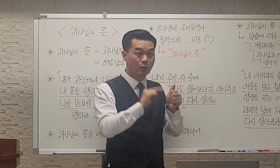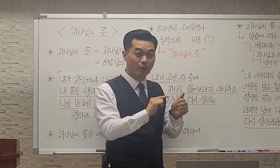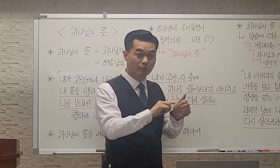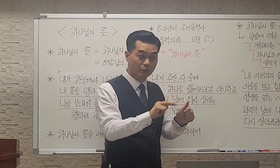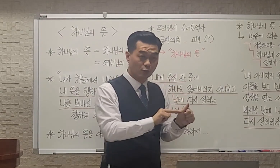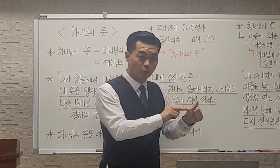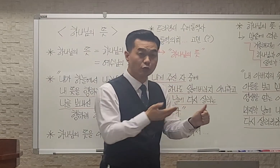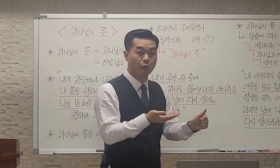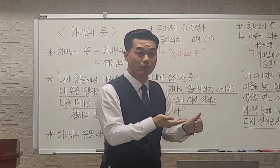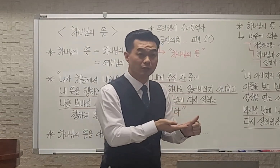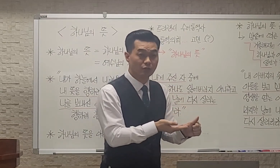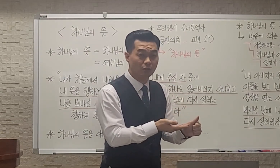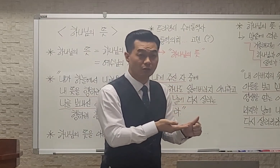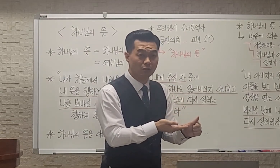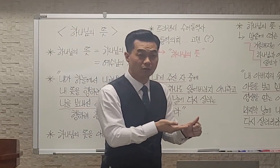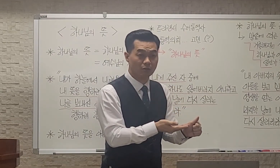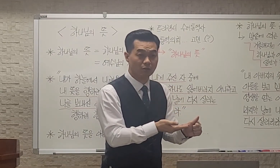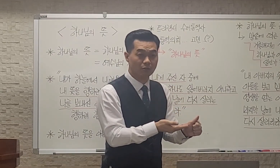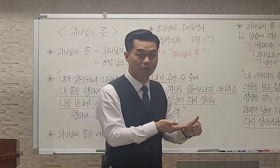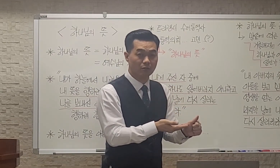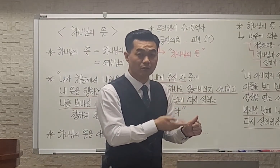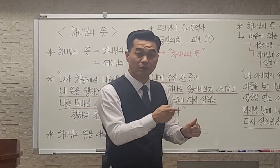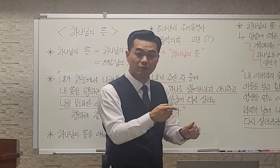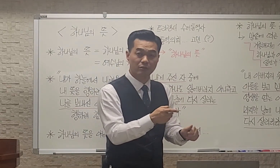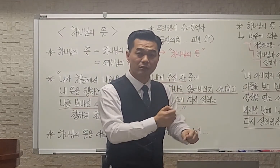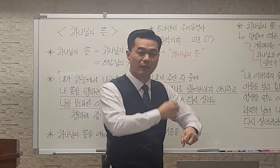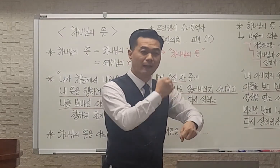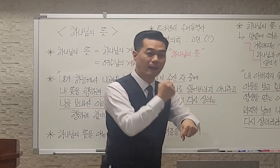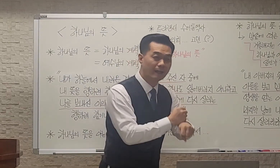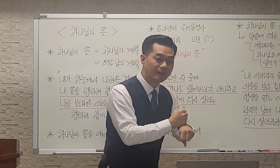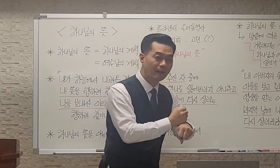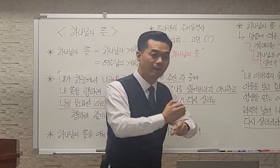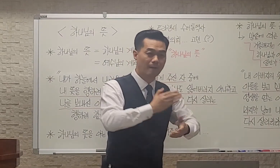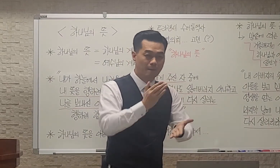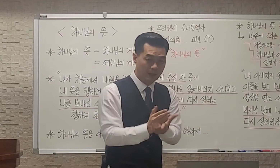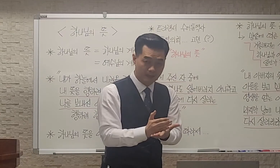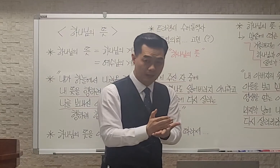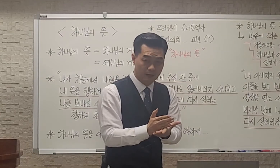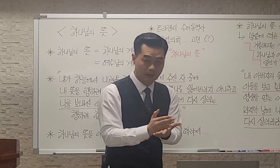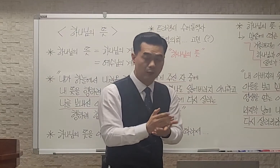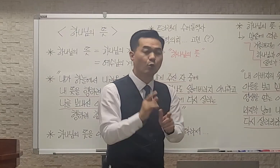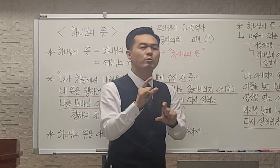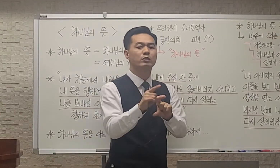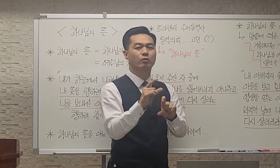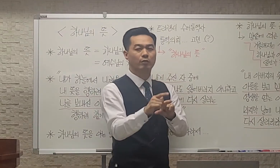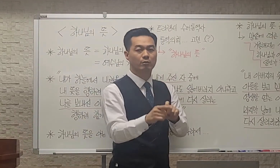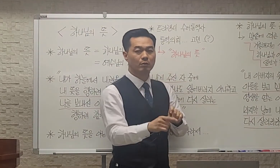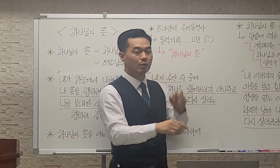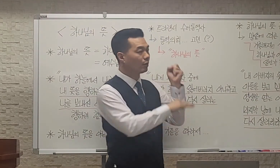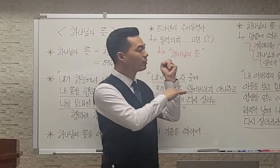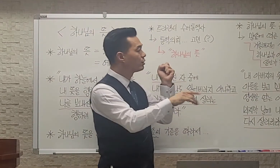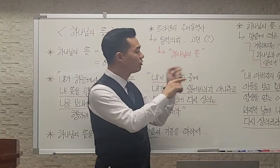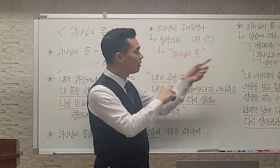농인한테 정보를 줘야 돼, 그죠? 근데 그것을 하냐, 마냐, 고민스러워. 그래서 기준에 이런 게